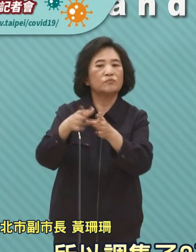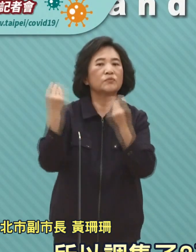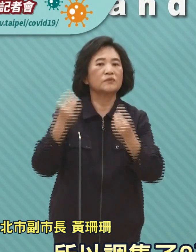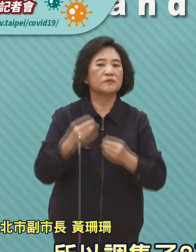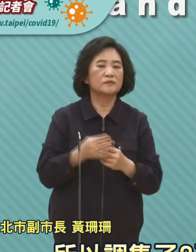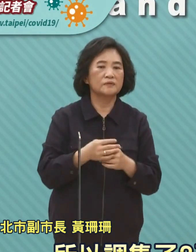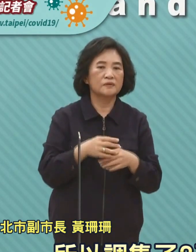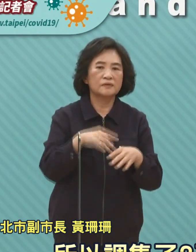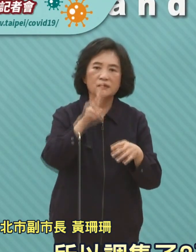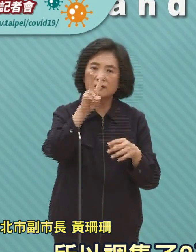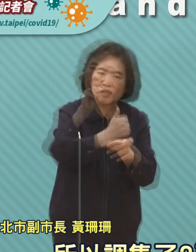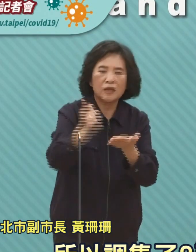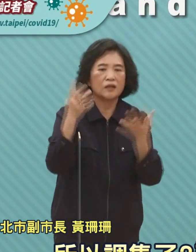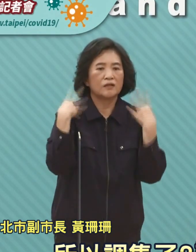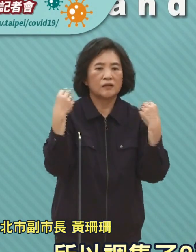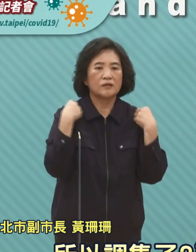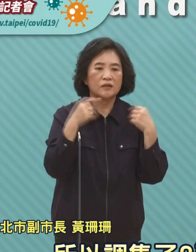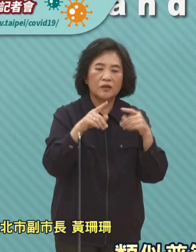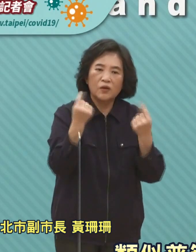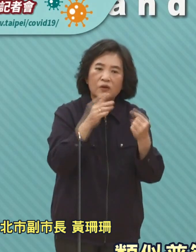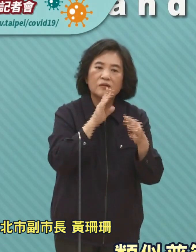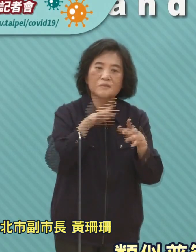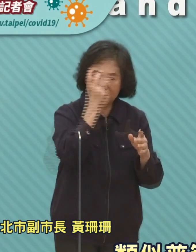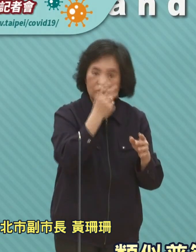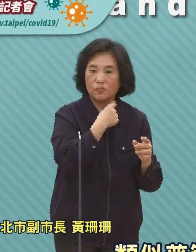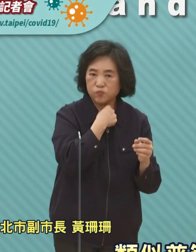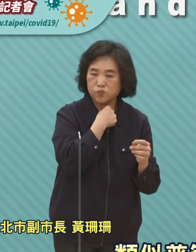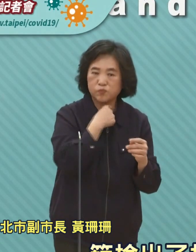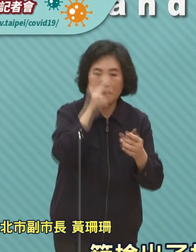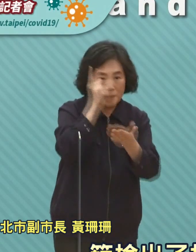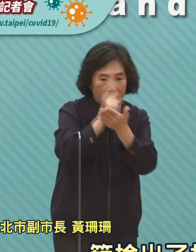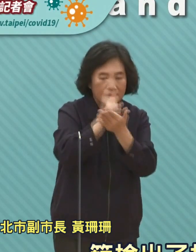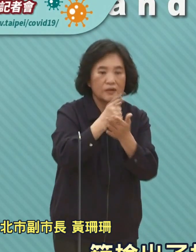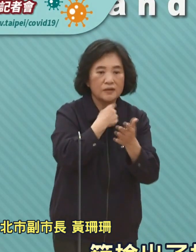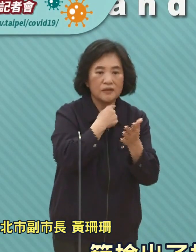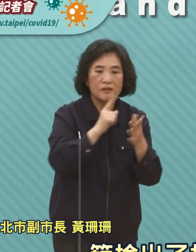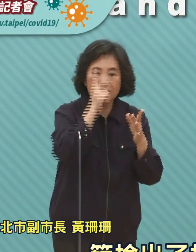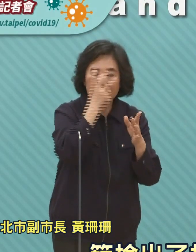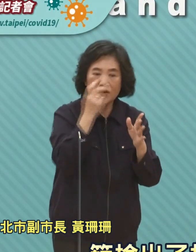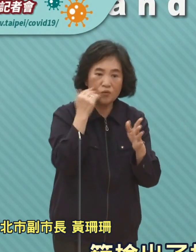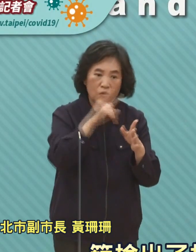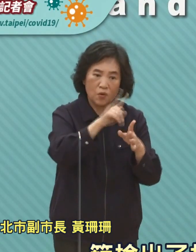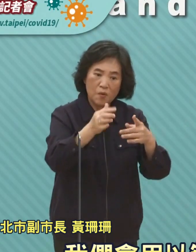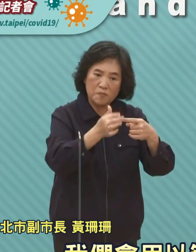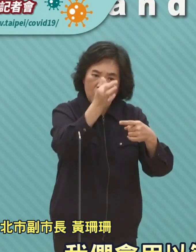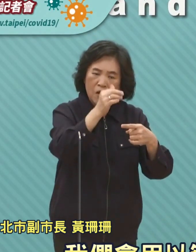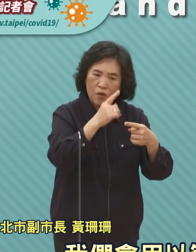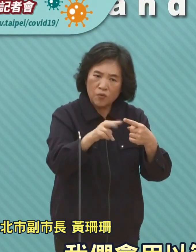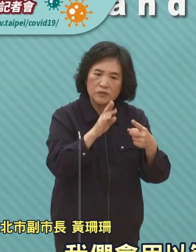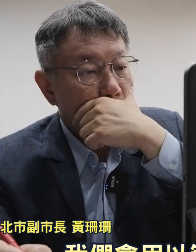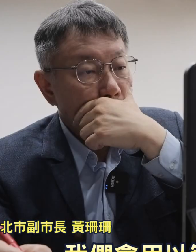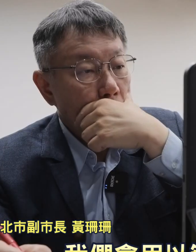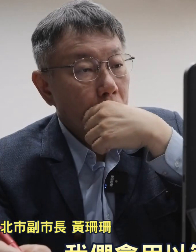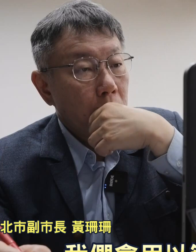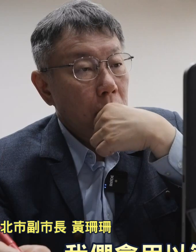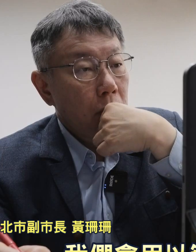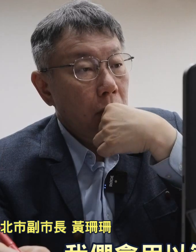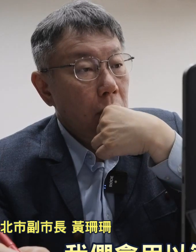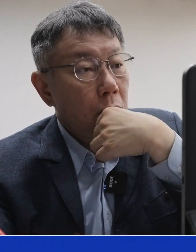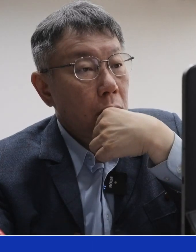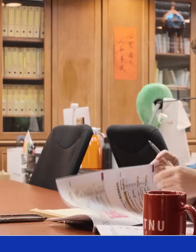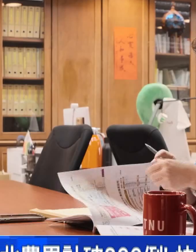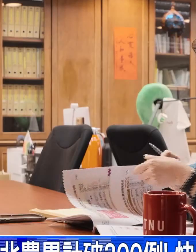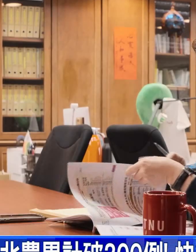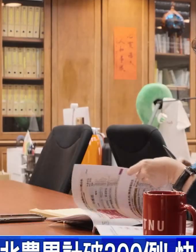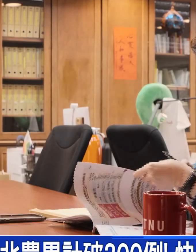集了28000剂类似普筛的方式了。那筛检出的相关的状况，我们会用以筛代隔的方式。 北市府2号